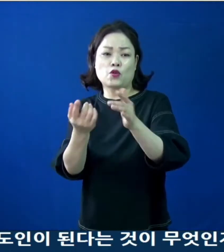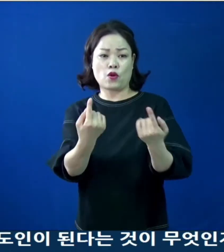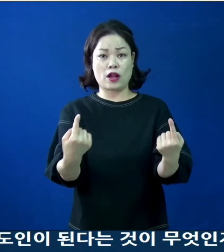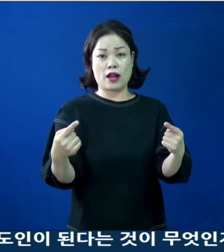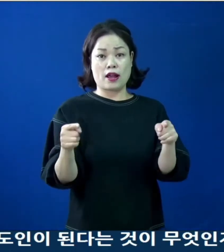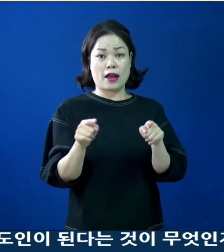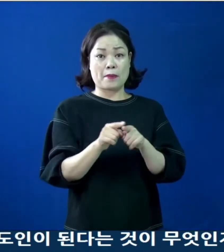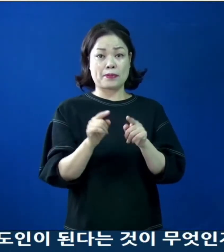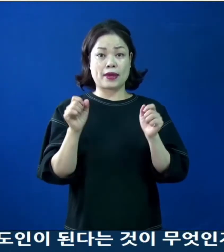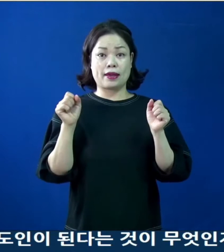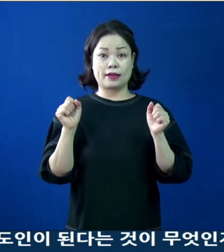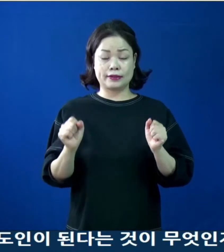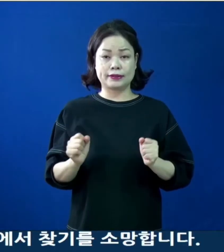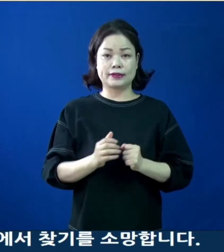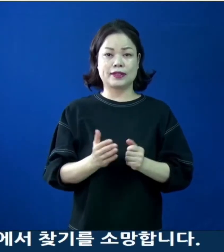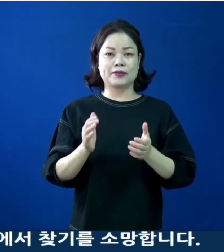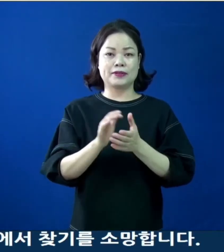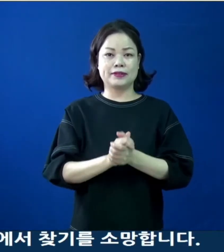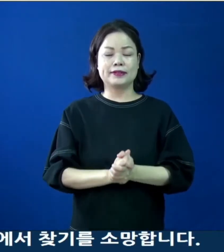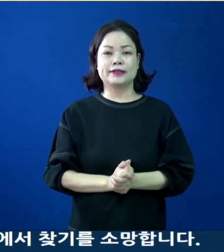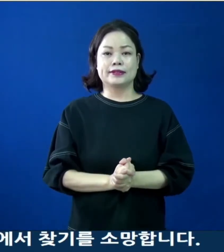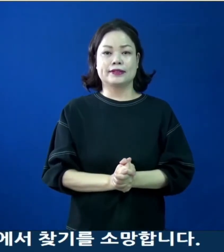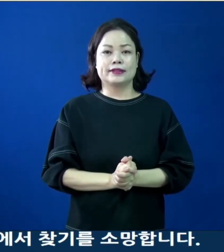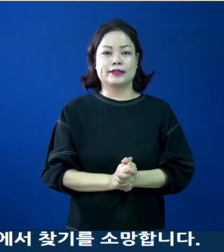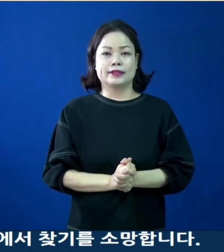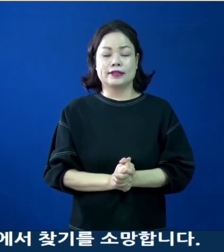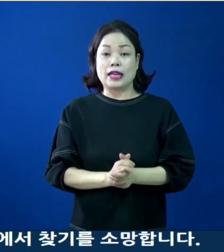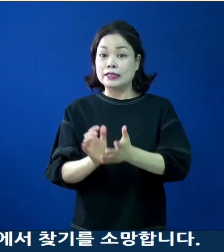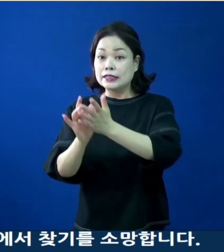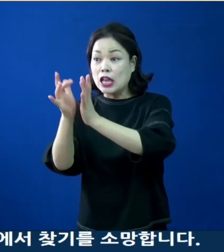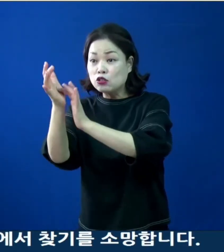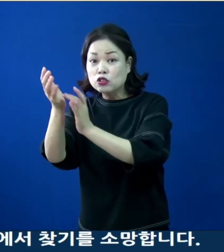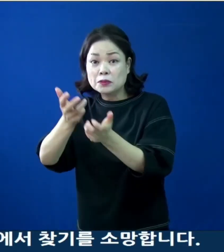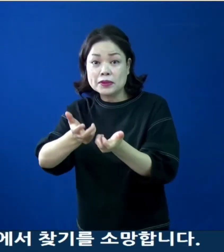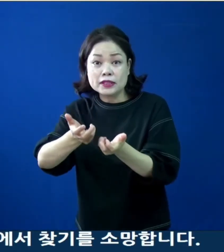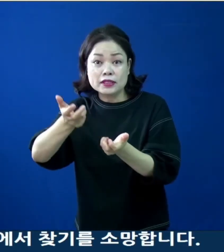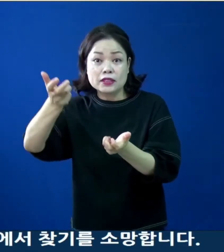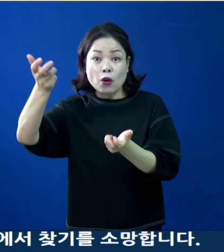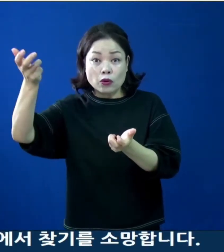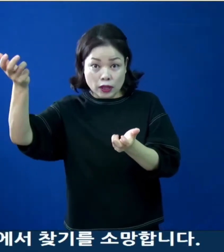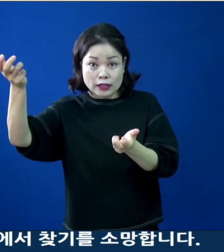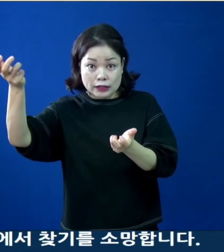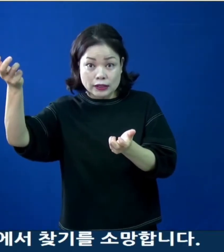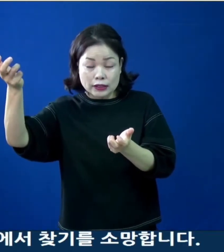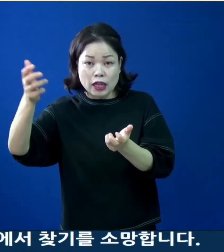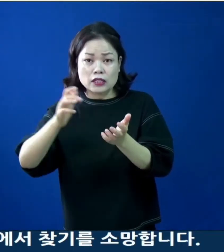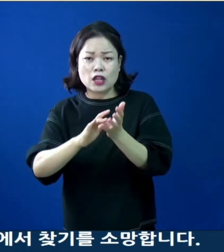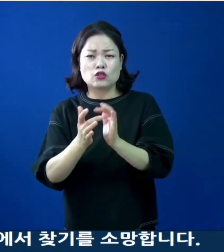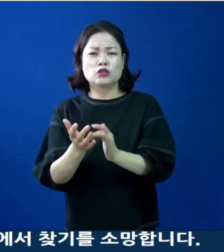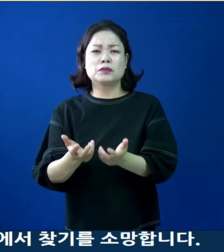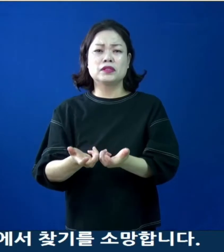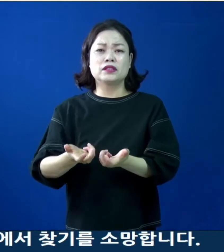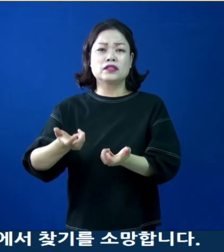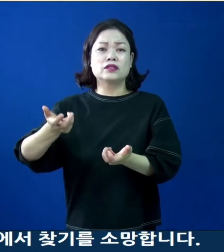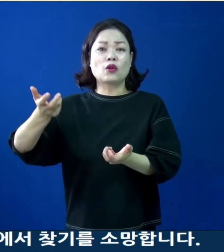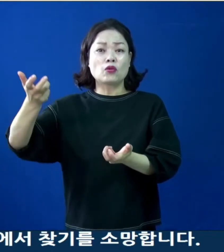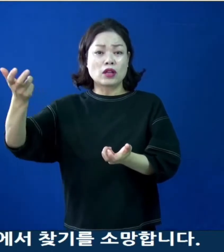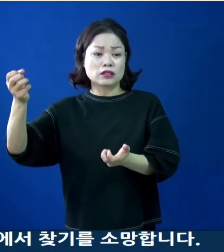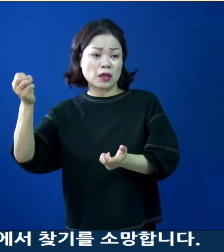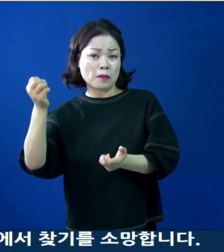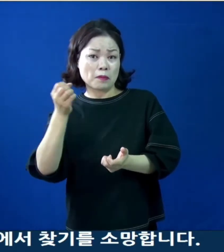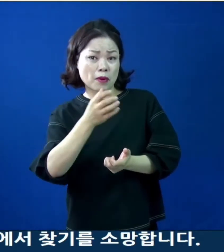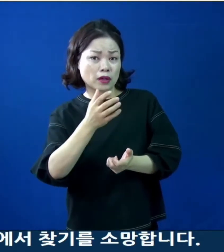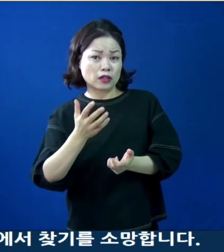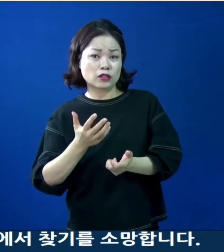함께 있게 하리니. 아멘. 예수님이 떠나시겠다고 하는데, 떠나시겠다고 하시면서